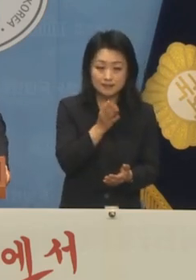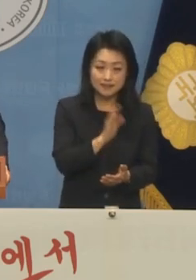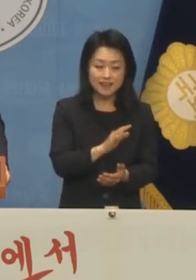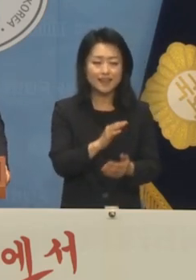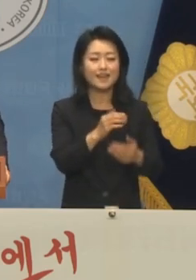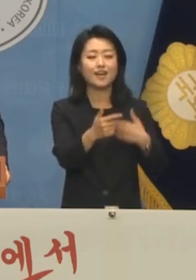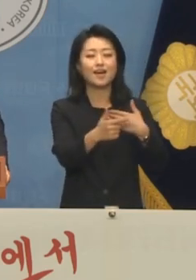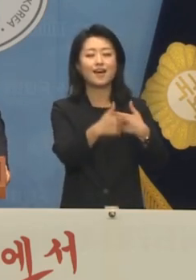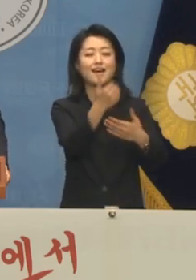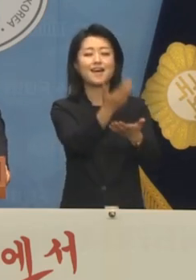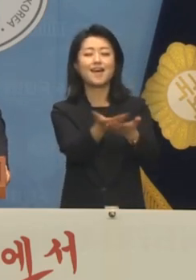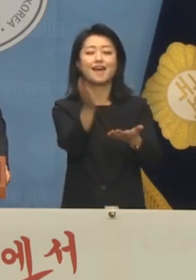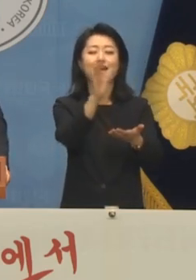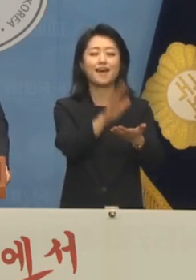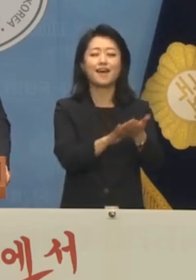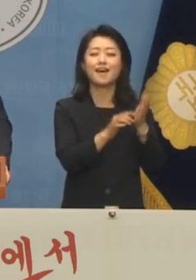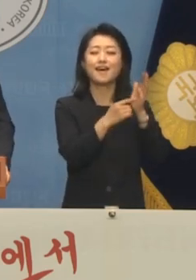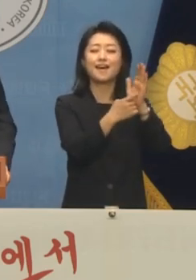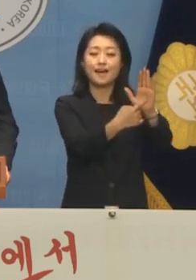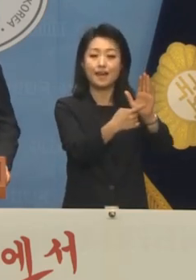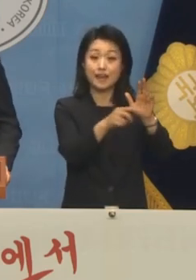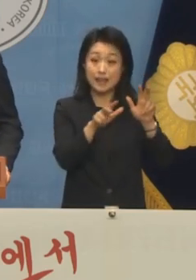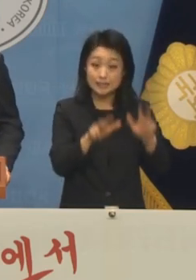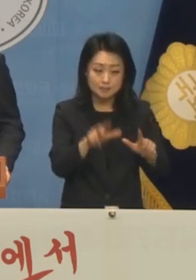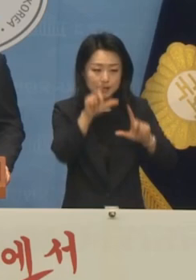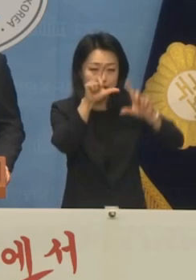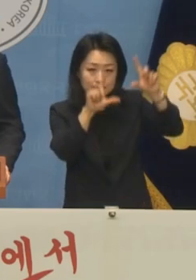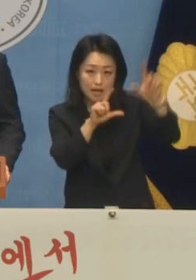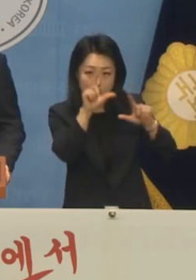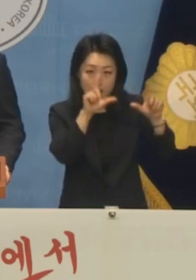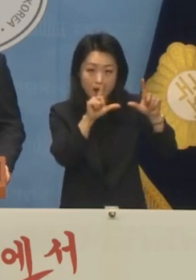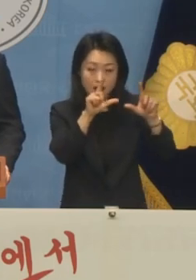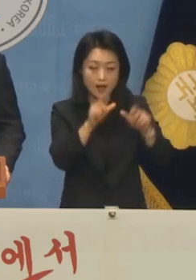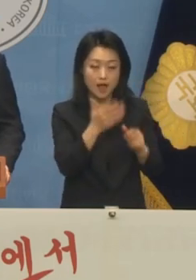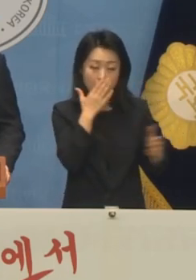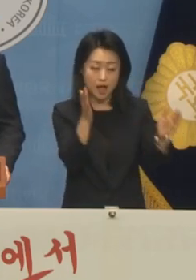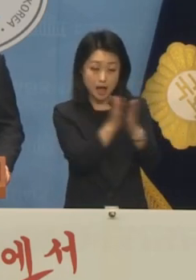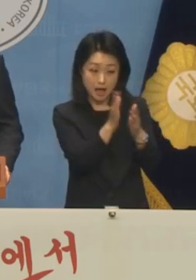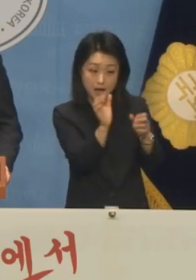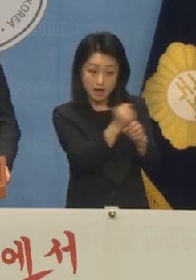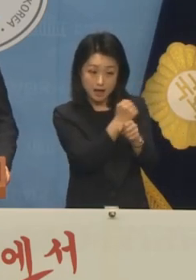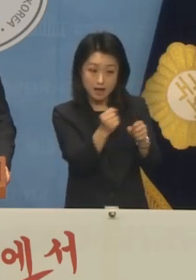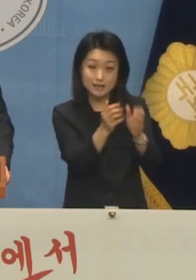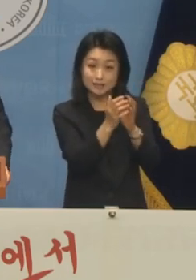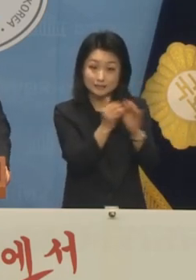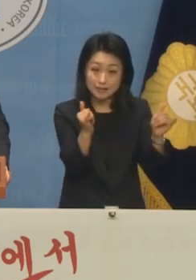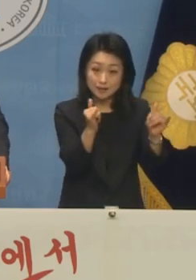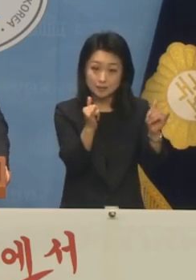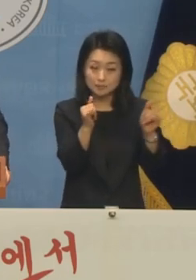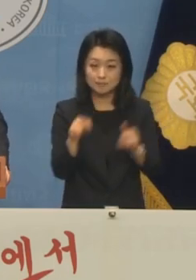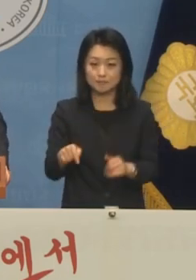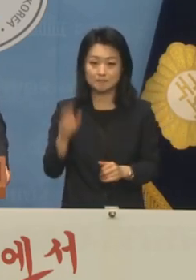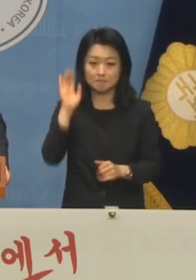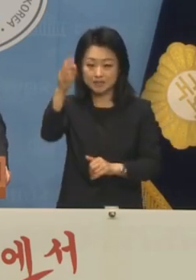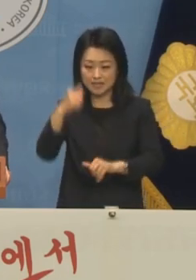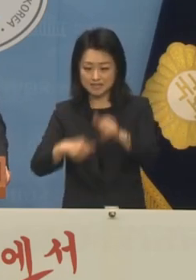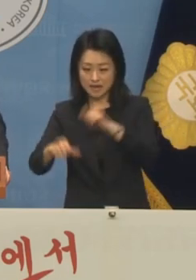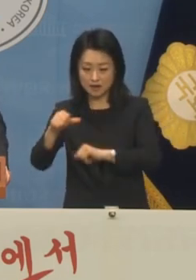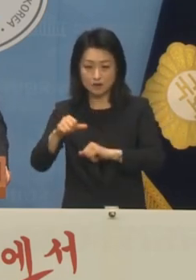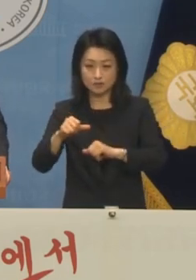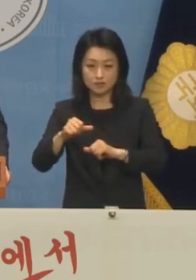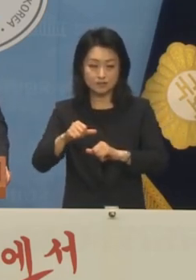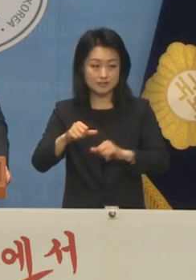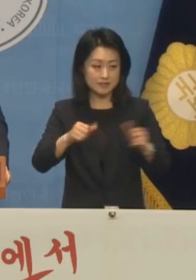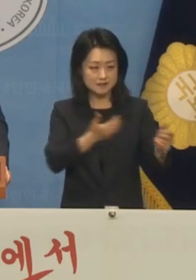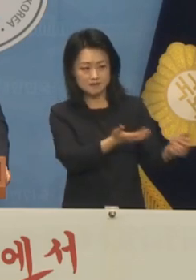호도시킨 이 현재 진행되고 있는 야합의 주역들은 반드시 역사의 심판을 받게